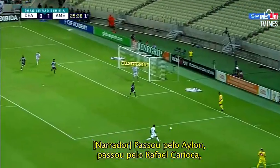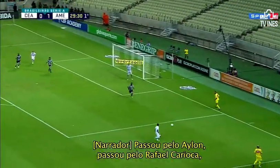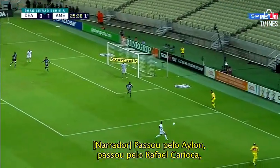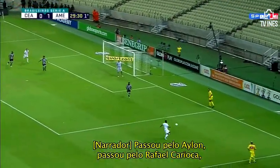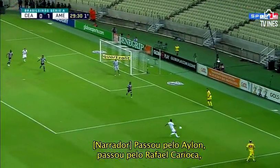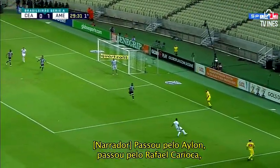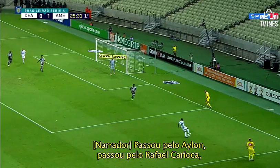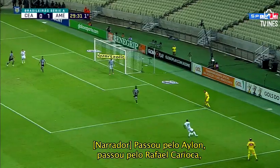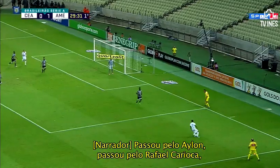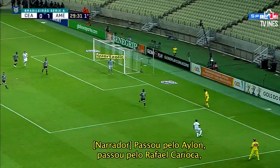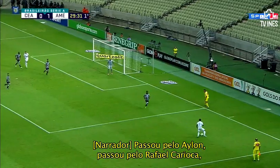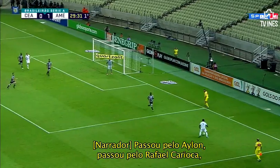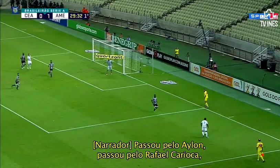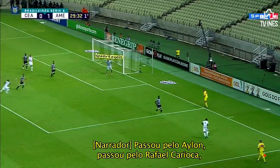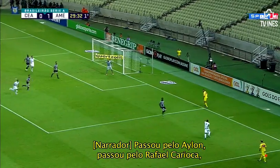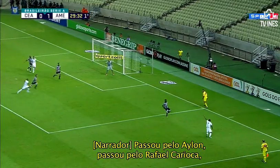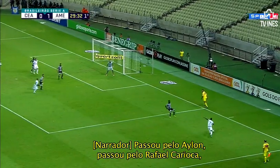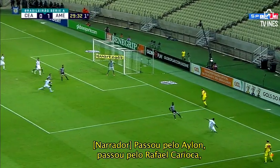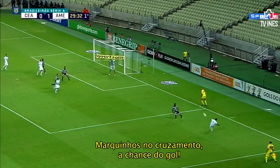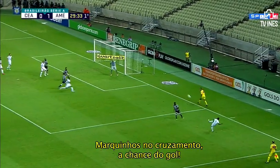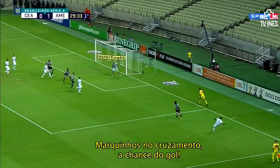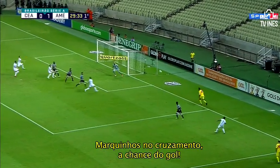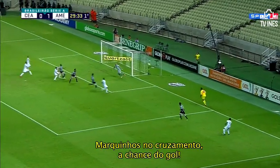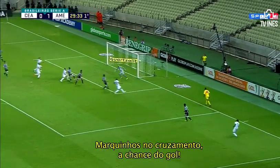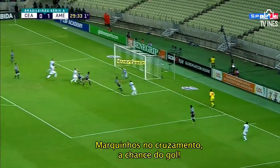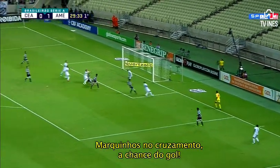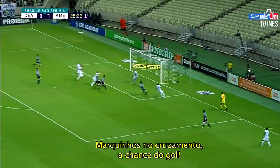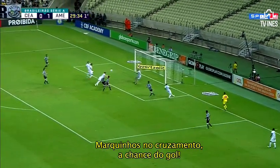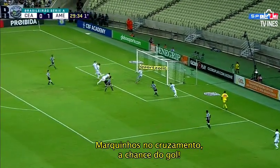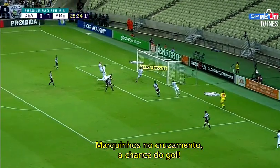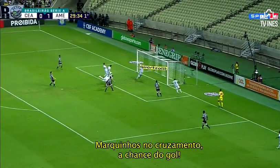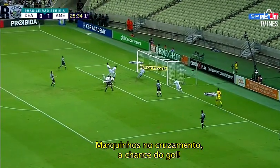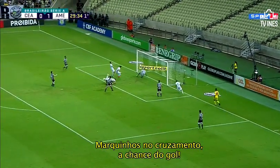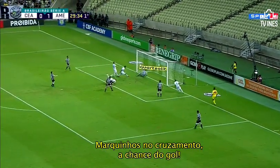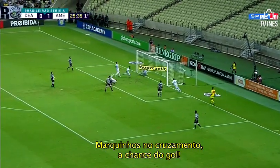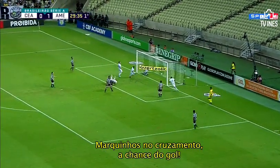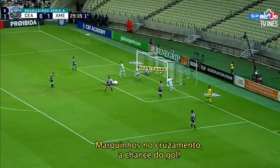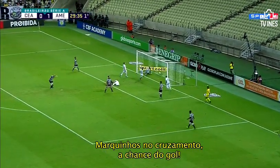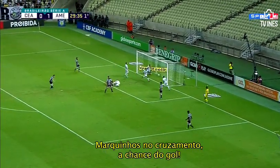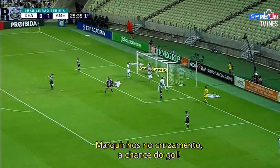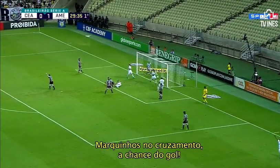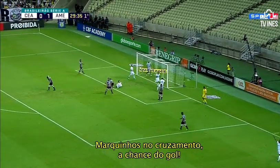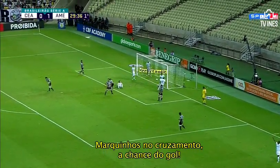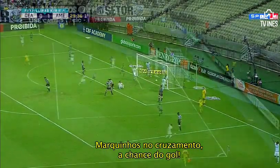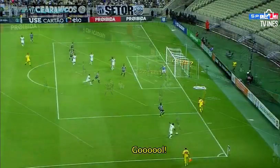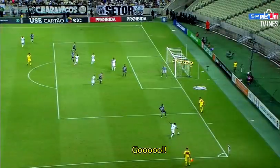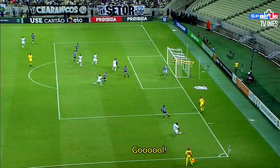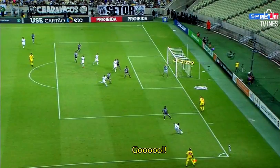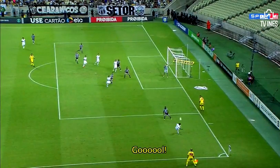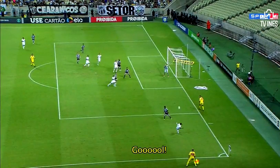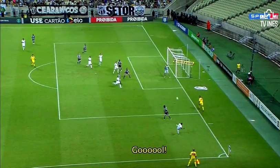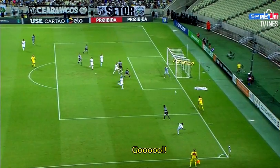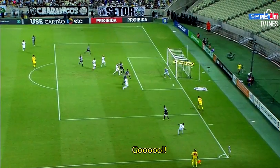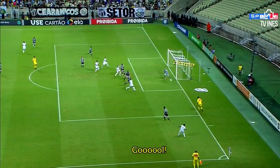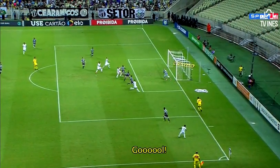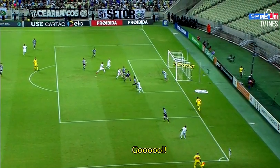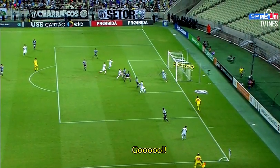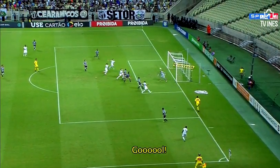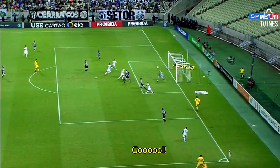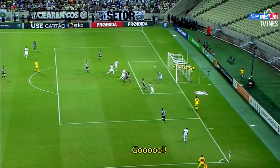Passou pelo Weiland, passou pelo Rafael Carioca. Marquinhos no cruzamento, a chance do gol! Gol!